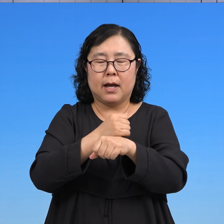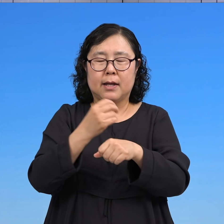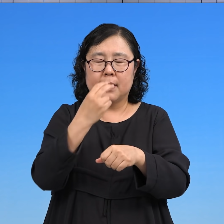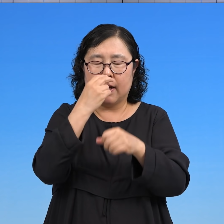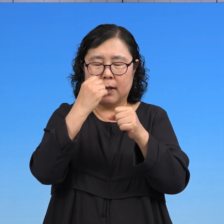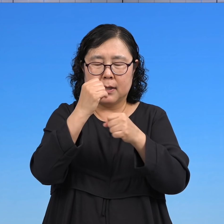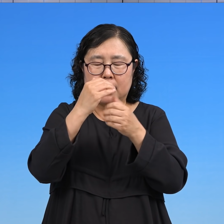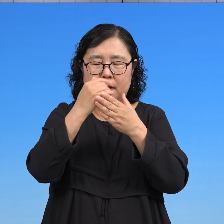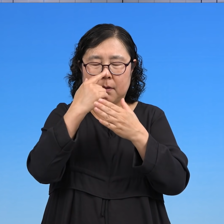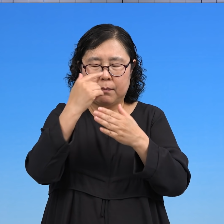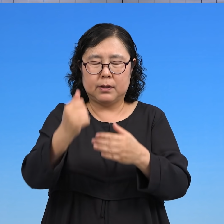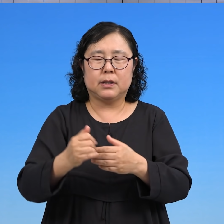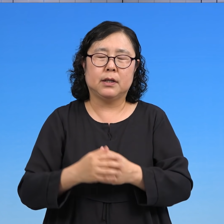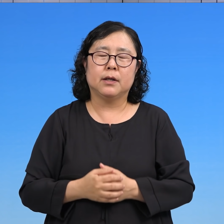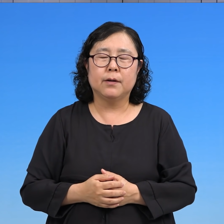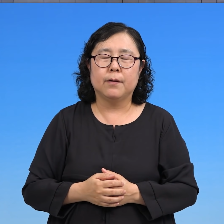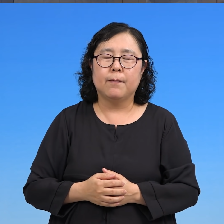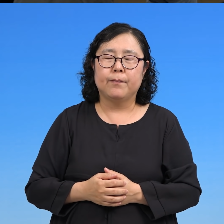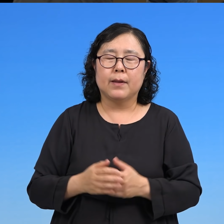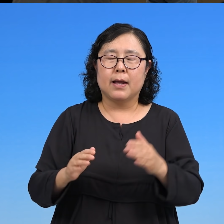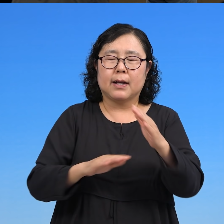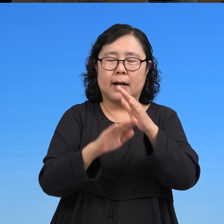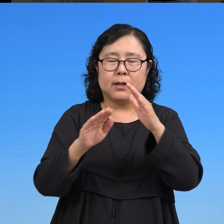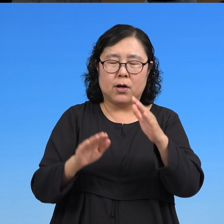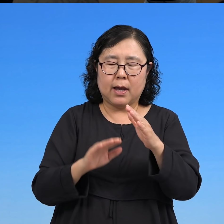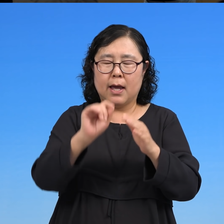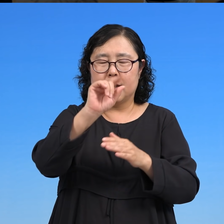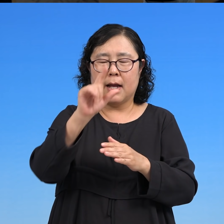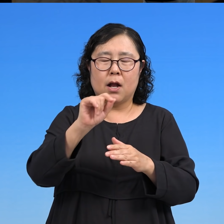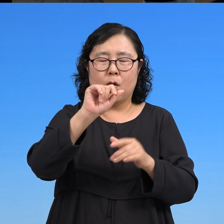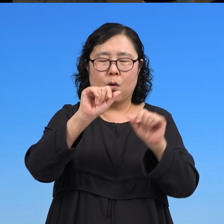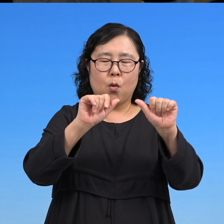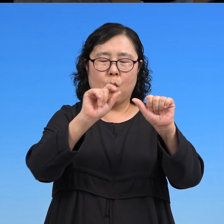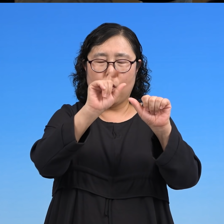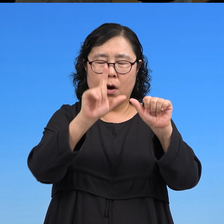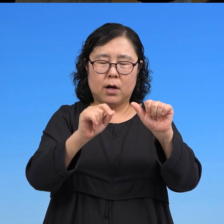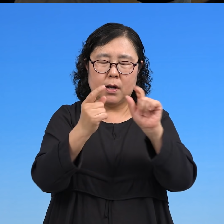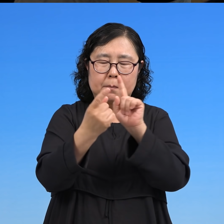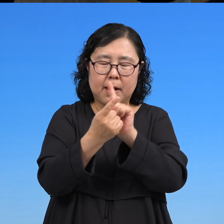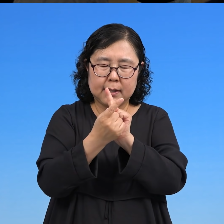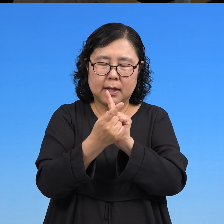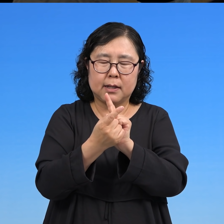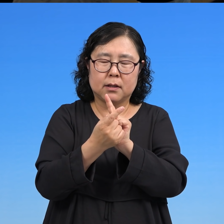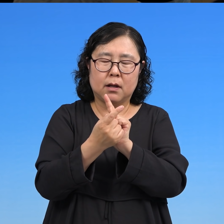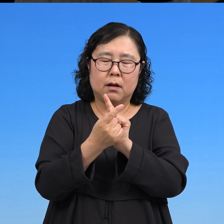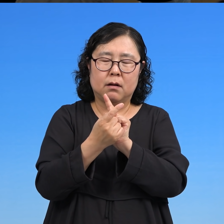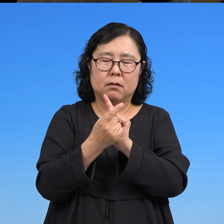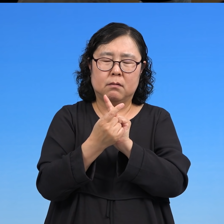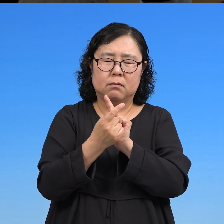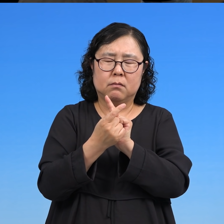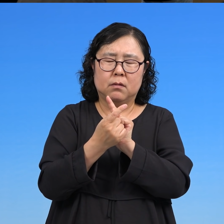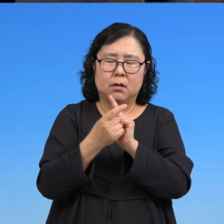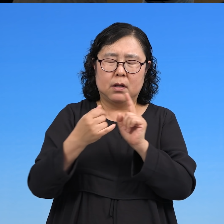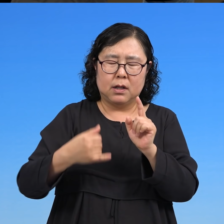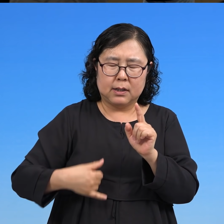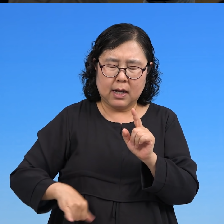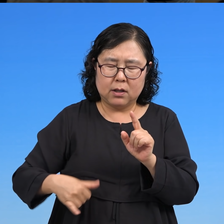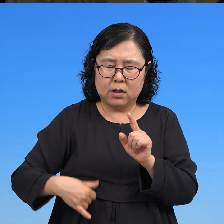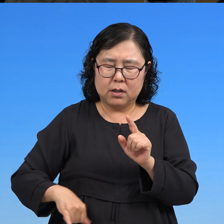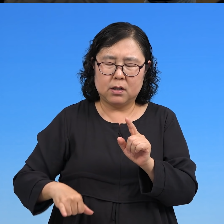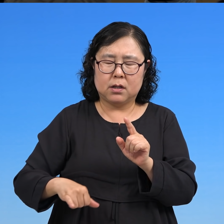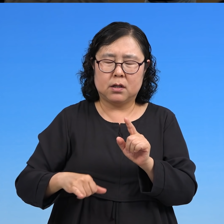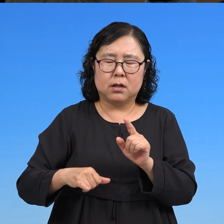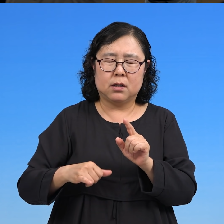기도하기 원합니다. 살아계신 하나님 아버지, 가정의 달 5월달을 맞이하여 오늘 하나님 우리 부모님을 생각하고